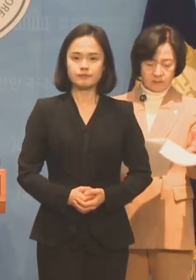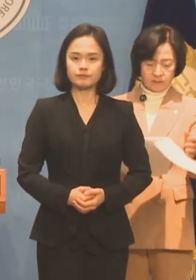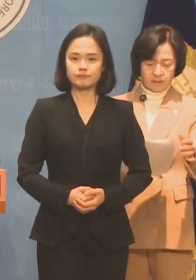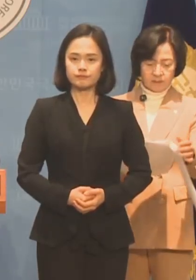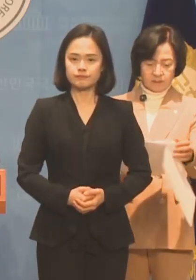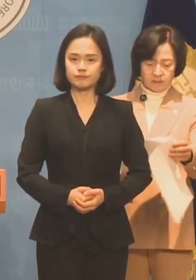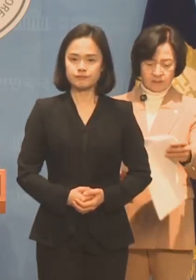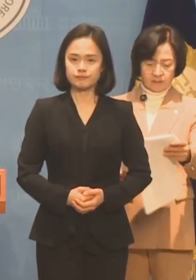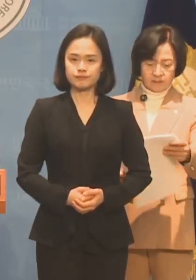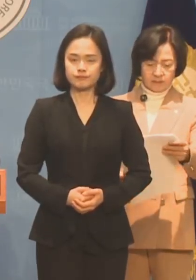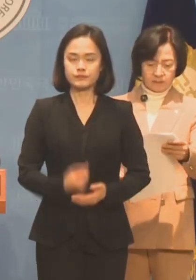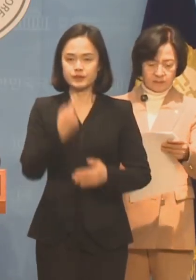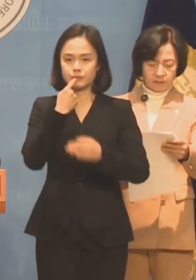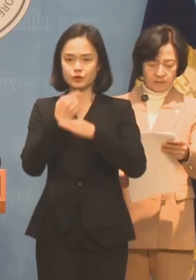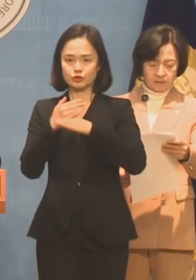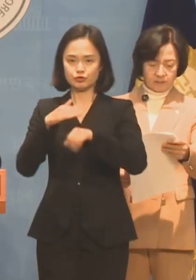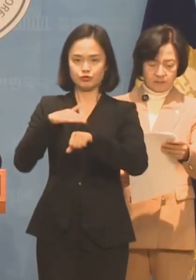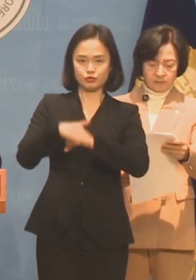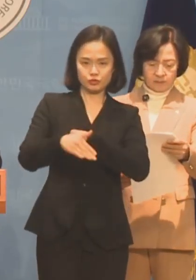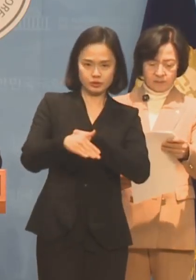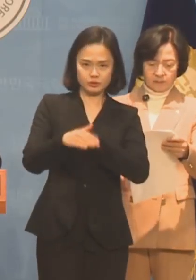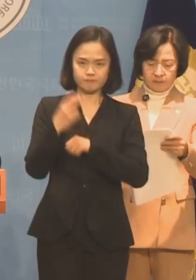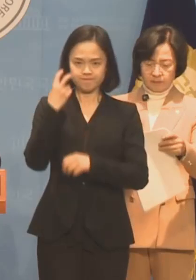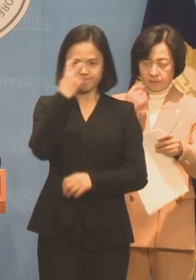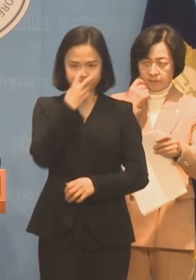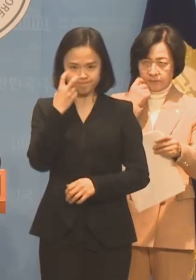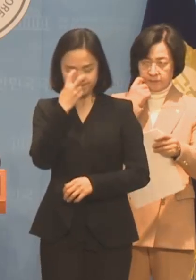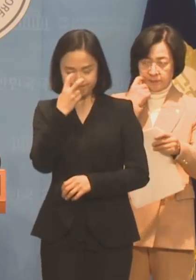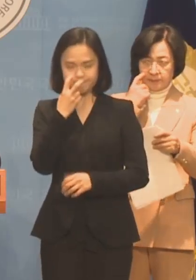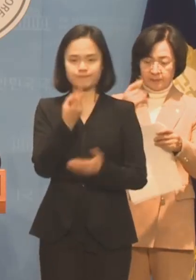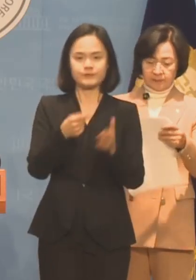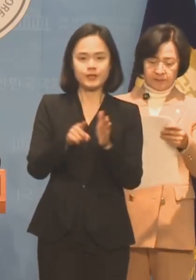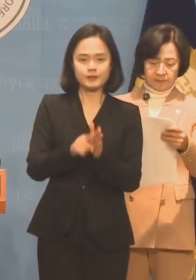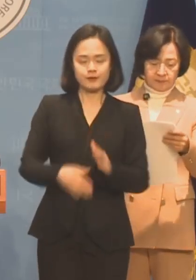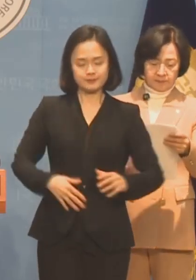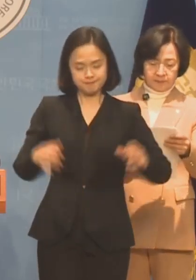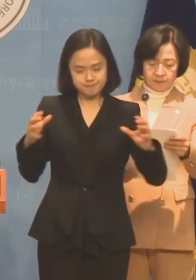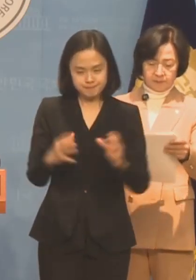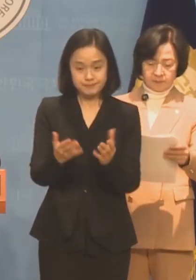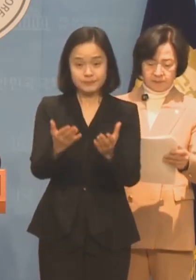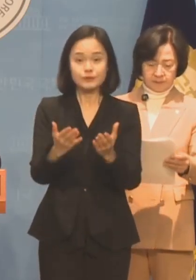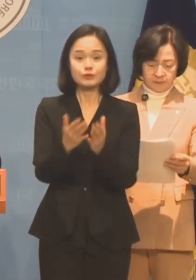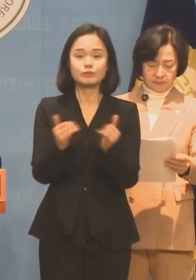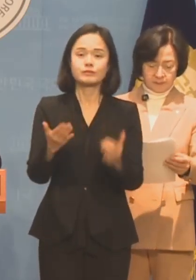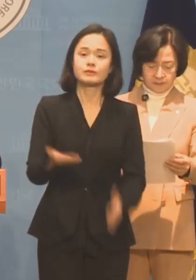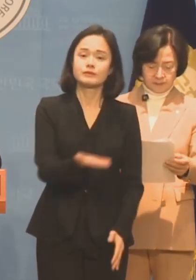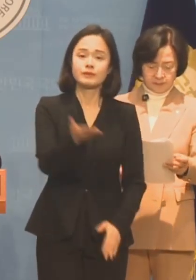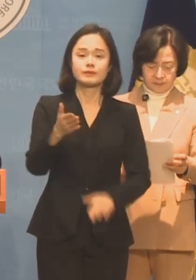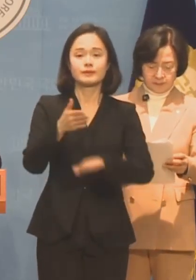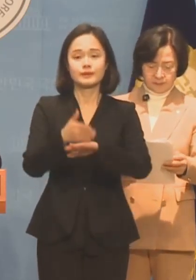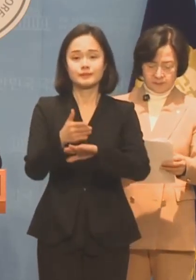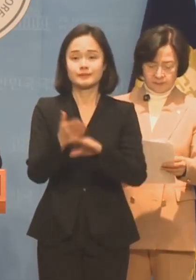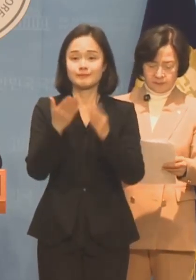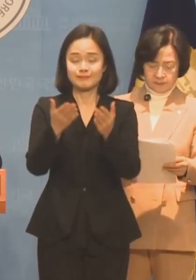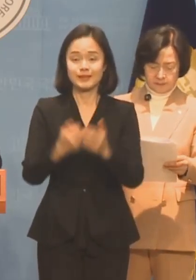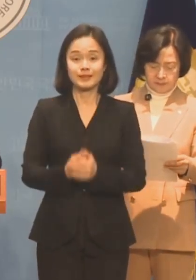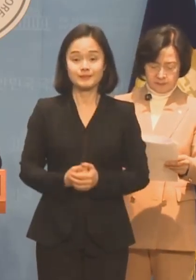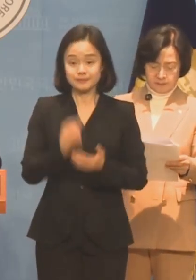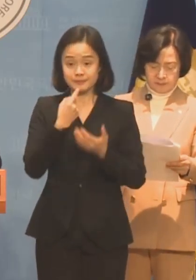다시 한번 민주주의를 수호하기 위해 힘을 모아주신 국민 여러분께 깊은 감사를 드리며 우리